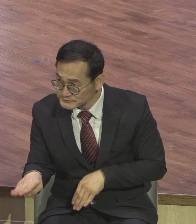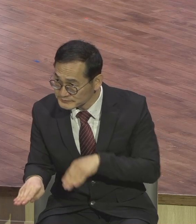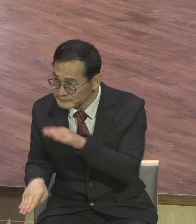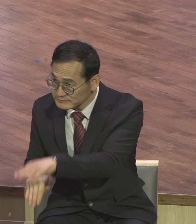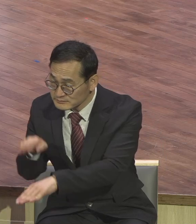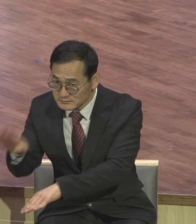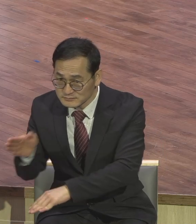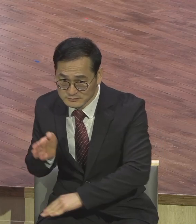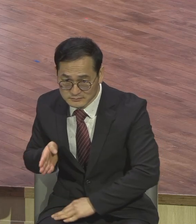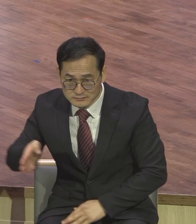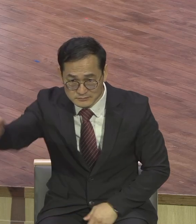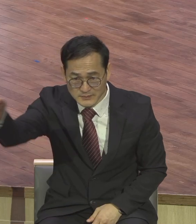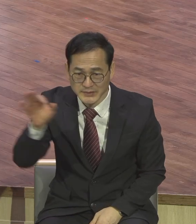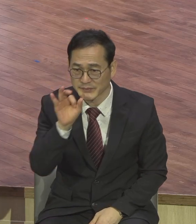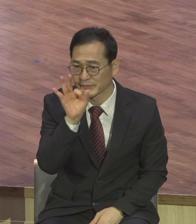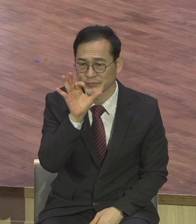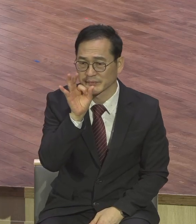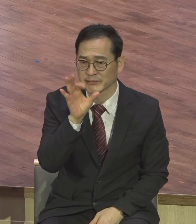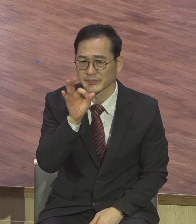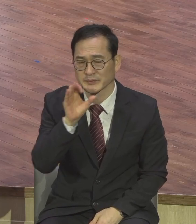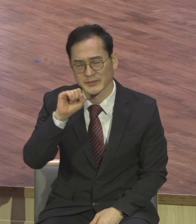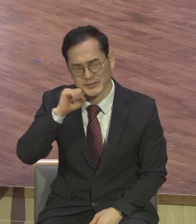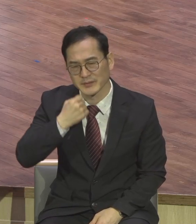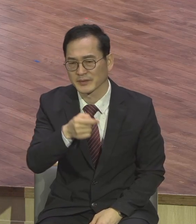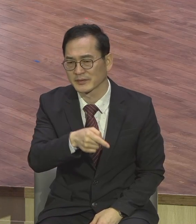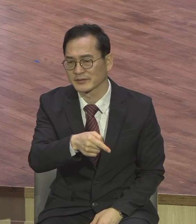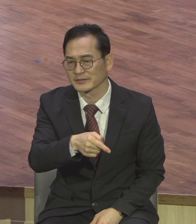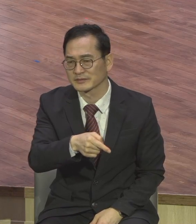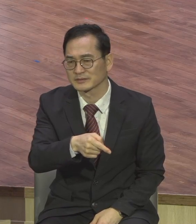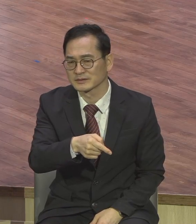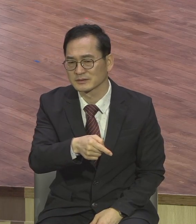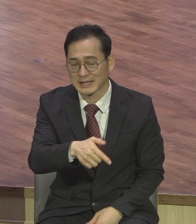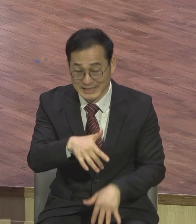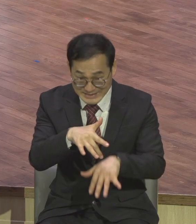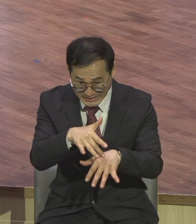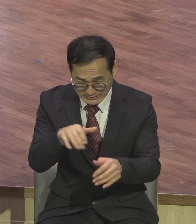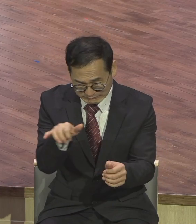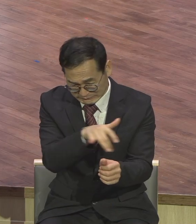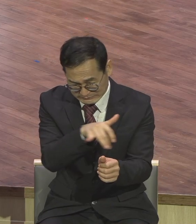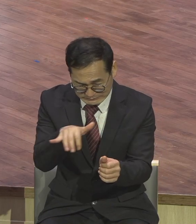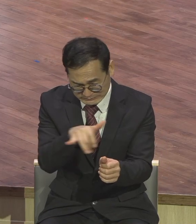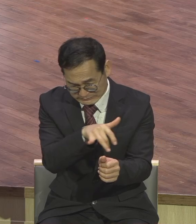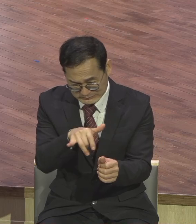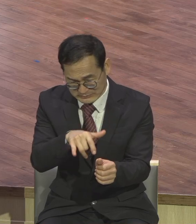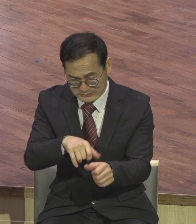됩니다. 이런 불신앙은 우리는 이러한 사단이 주는 멍에,